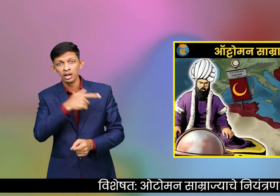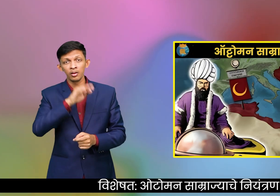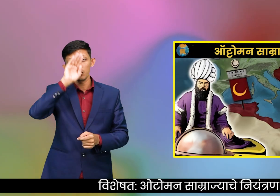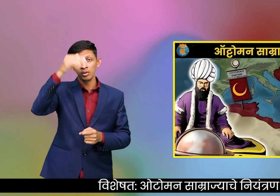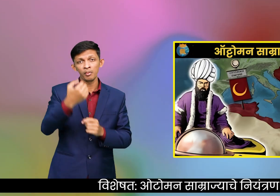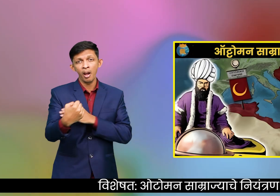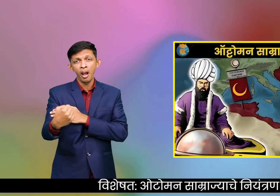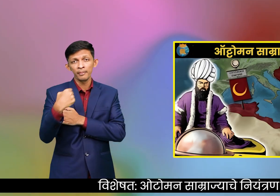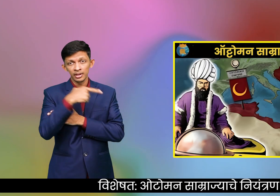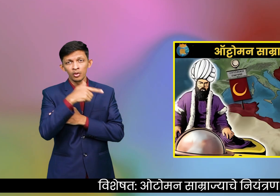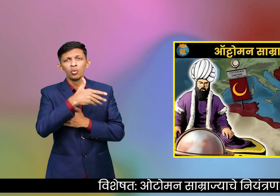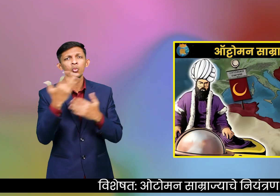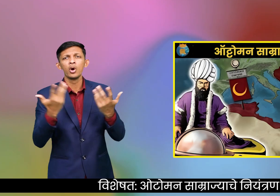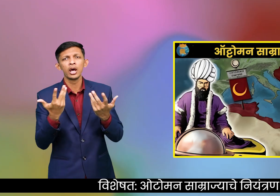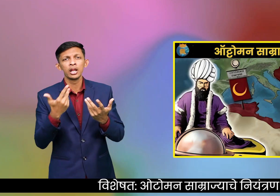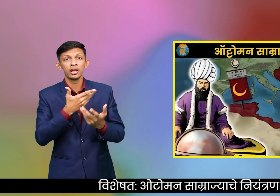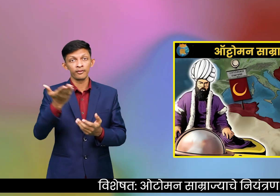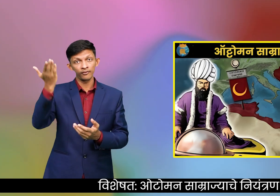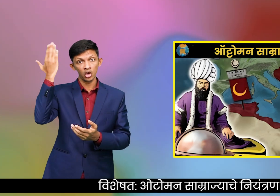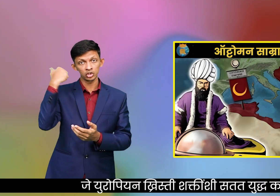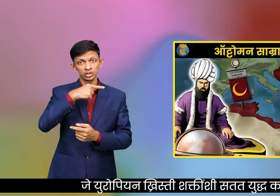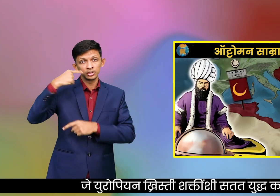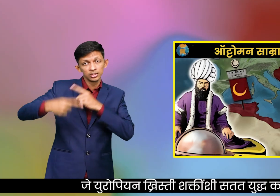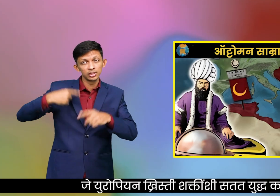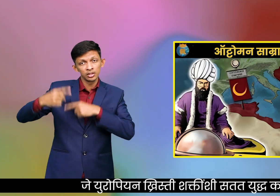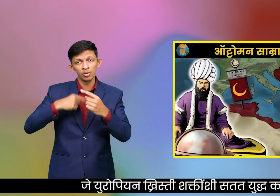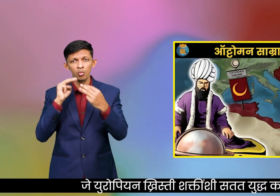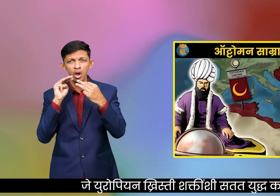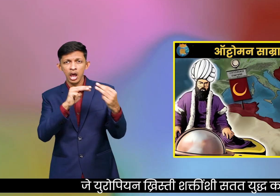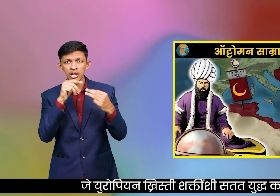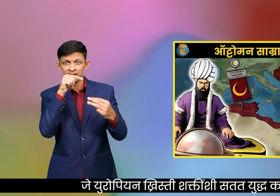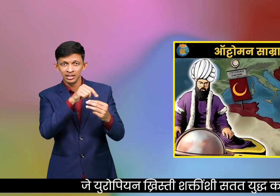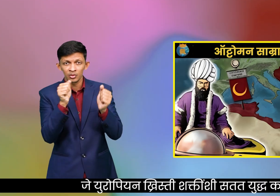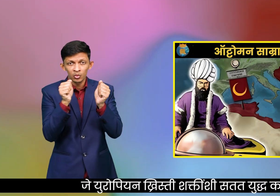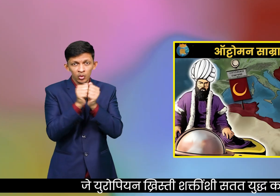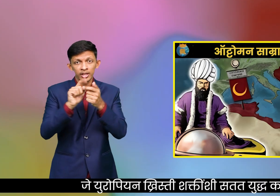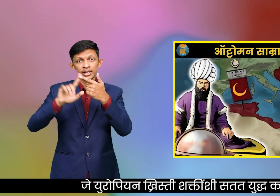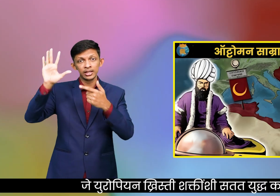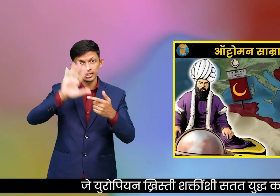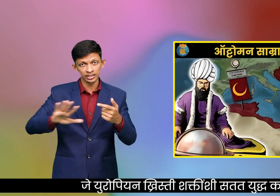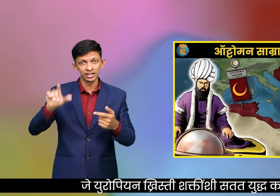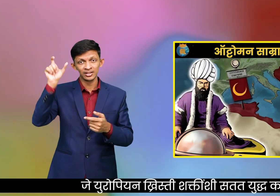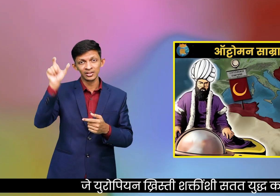विशेषत ओटोमन साम्राज्याचे नियंत्रण होते, जे युरोपियन ख्रिस्ती शक्तींशी सतत युद्ध करीत होते.